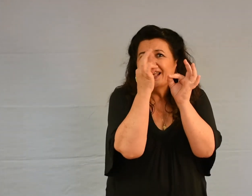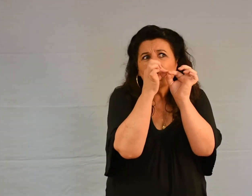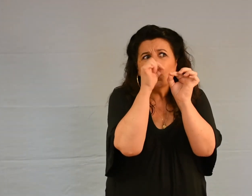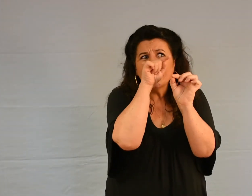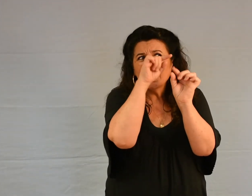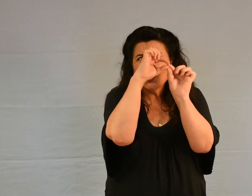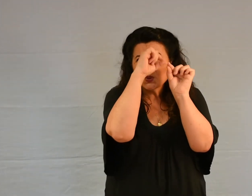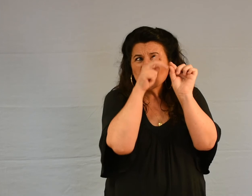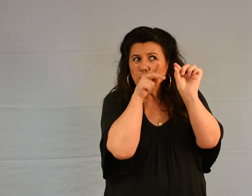Dieu.